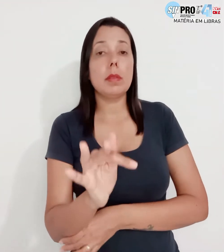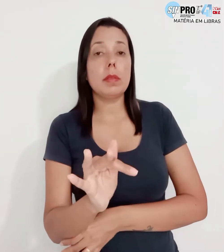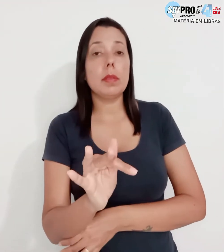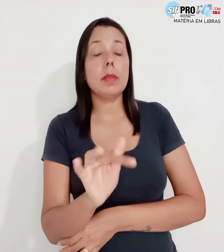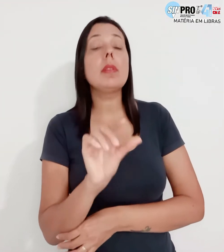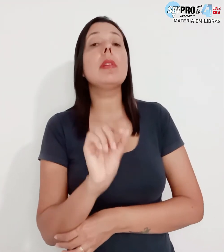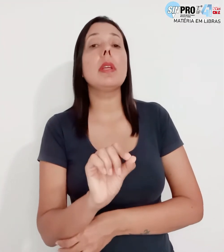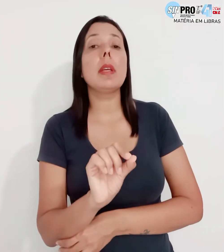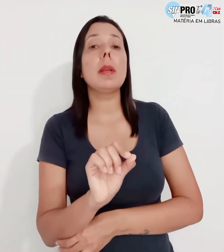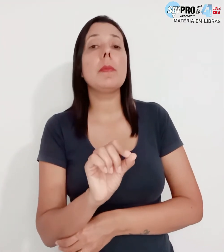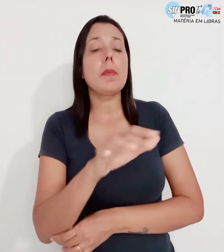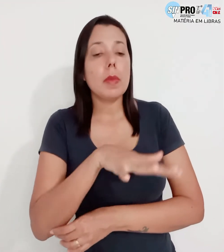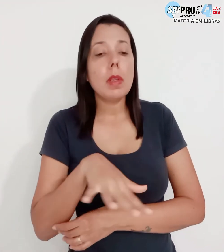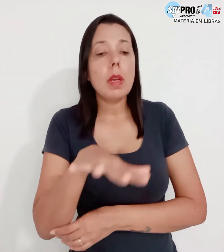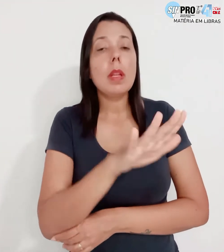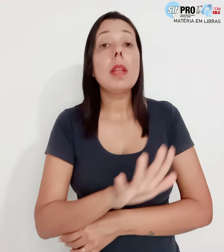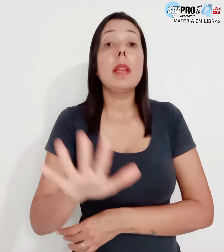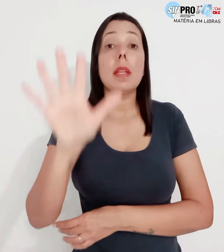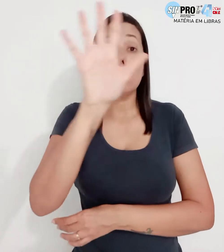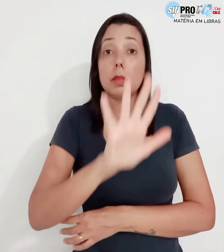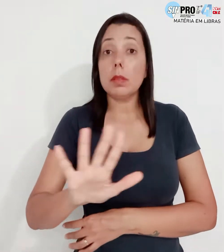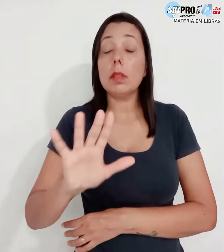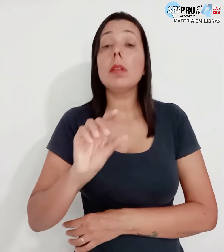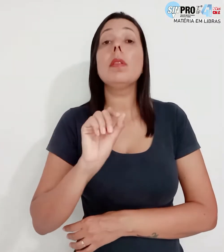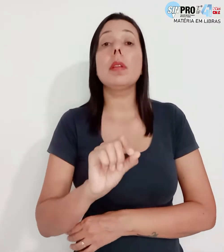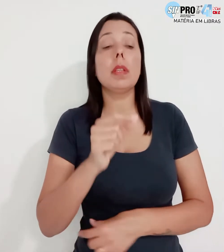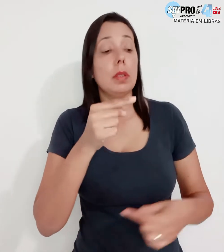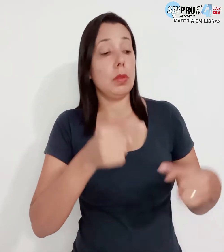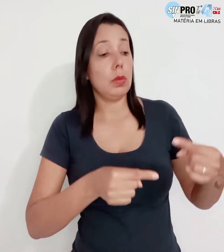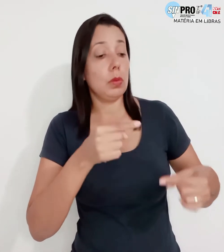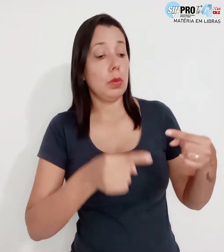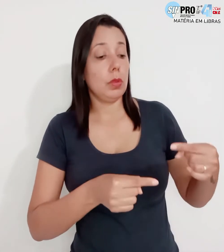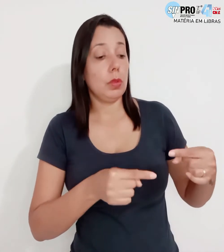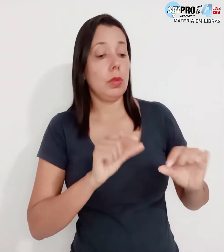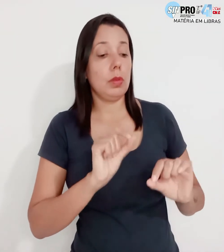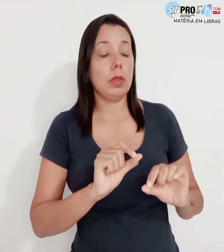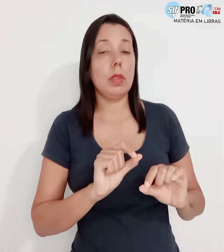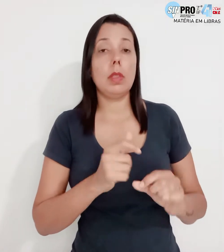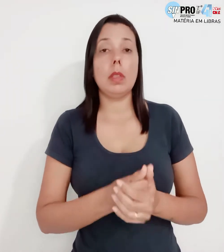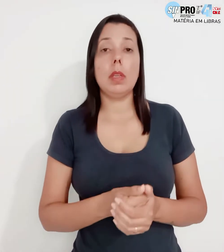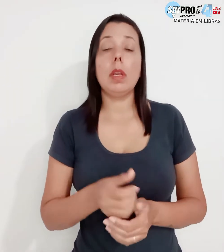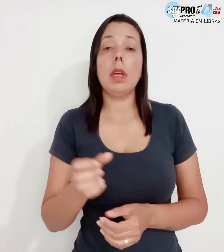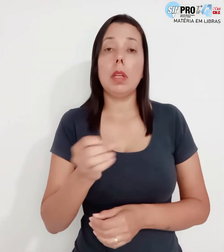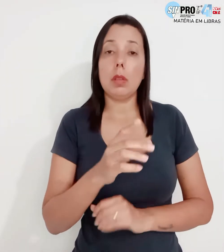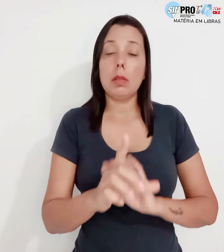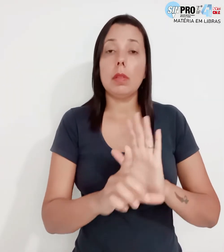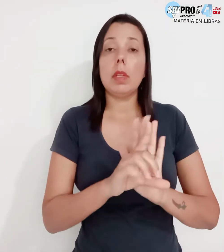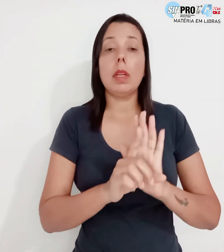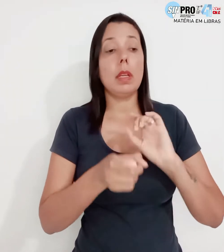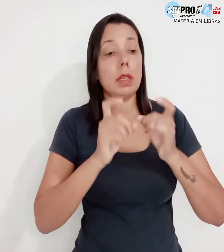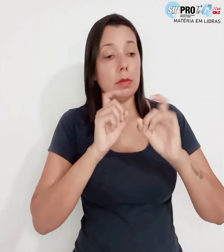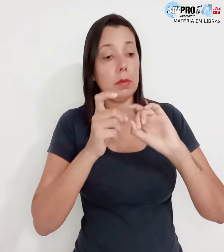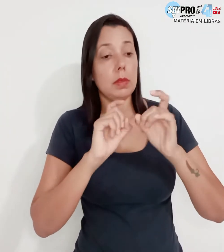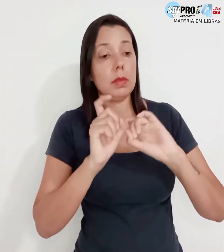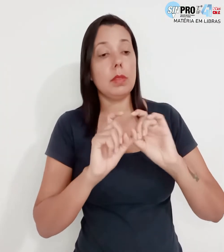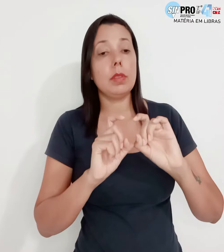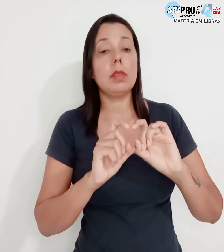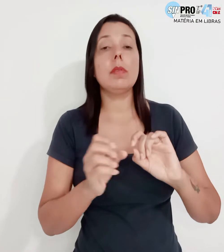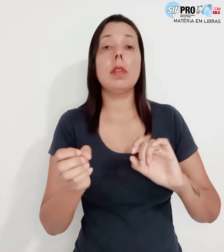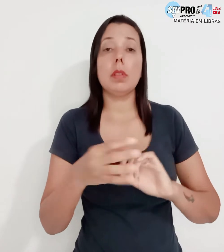Em âmbito nacional, serão debatidas questões sobre a reforma administrativa, a